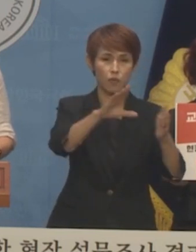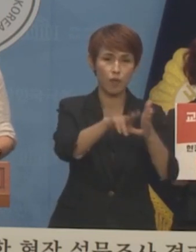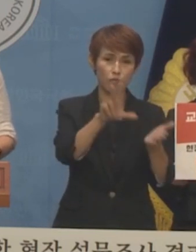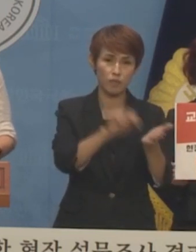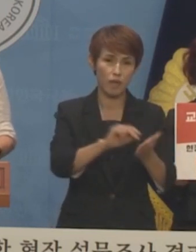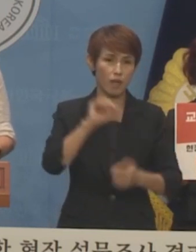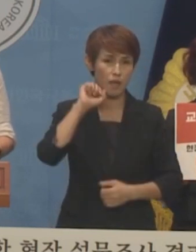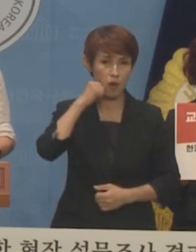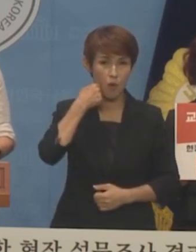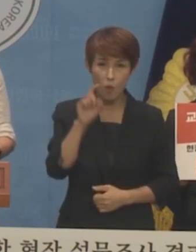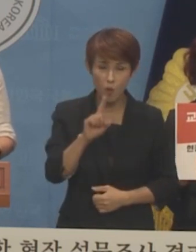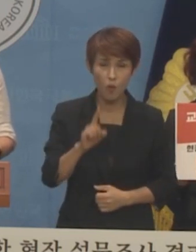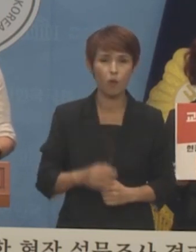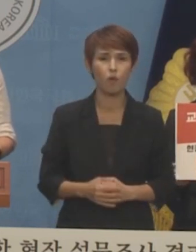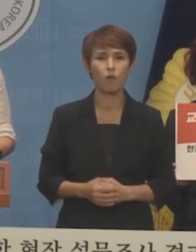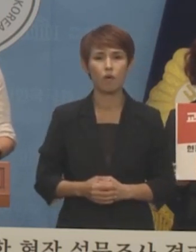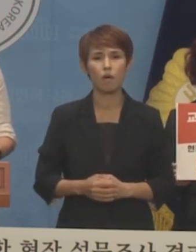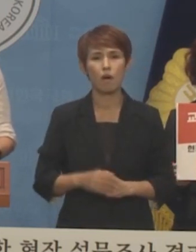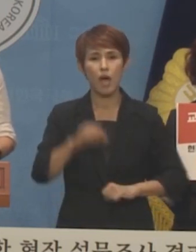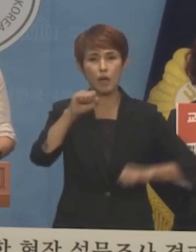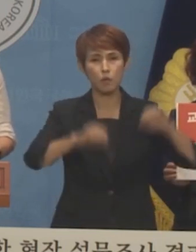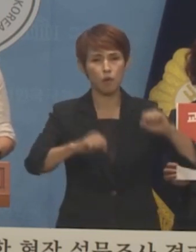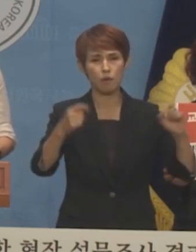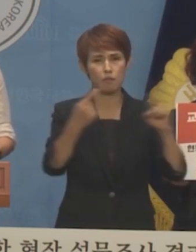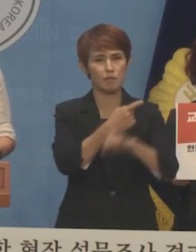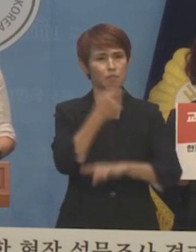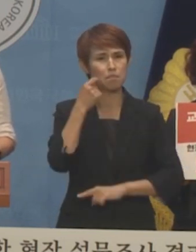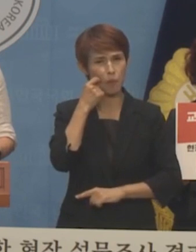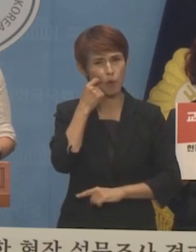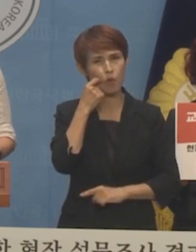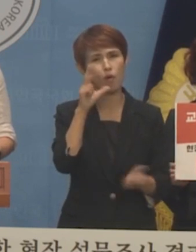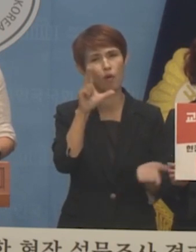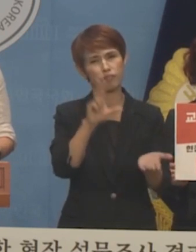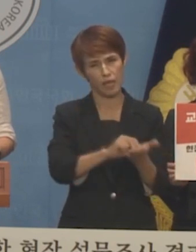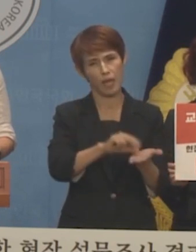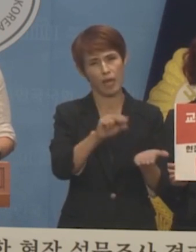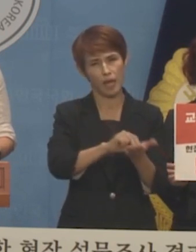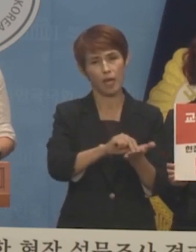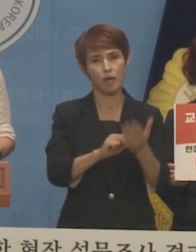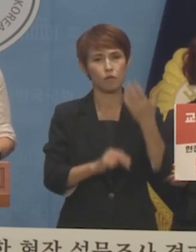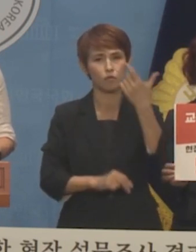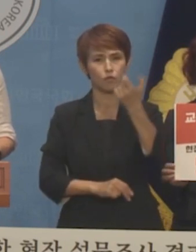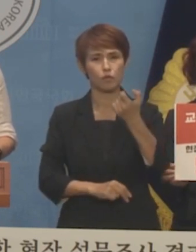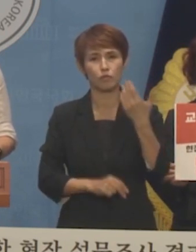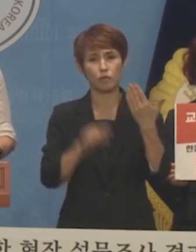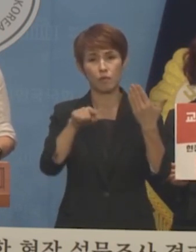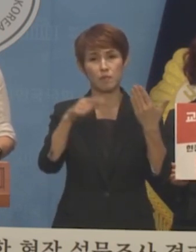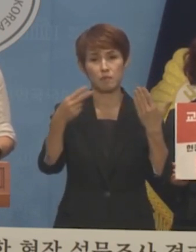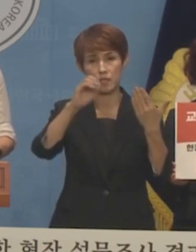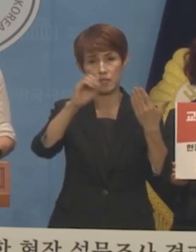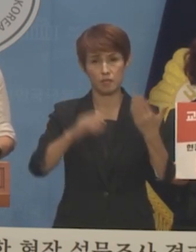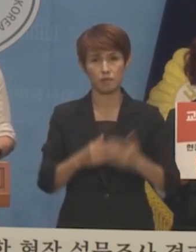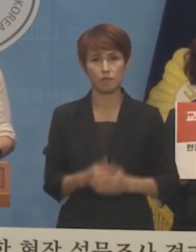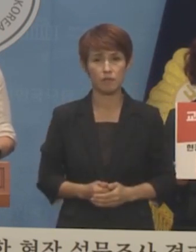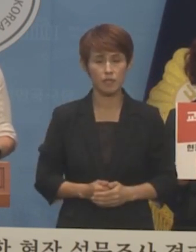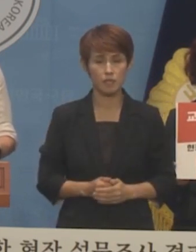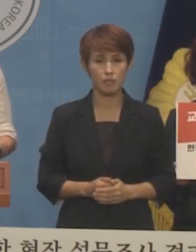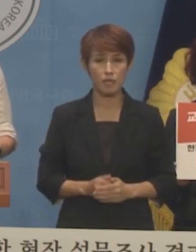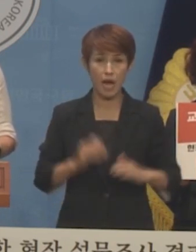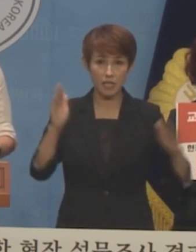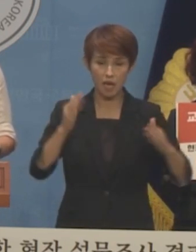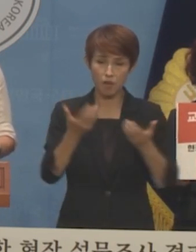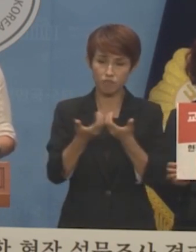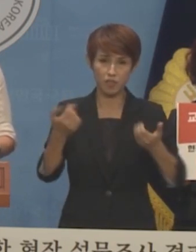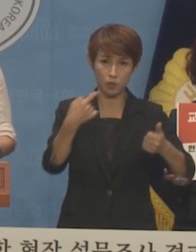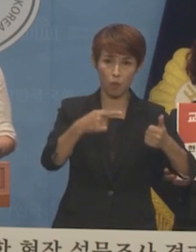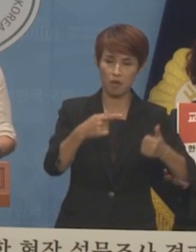어려움은 분리된 학생의 행동 개선이 없는 반복되는 문제 행동이 69.2%, 학생의 분리 지도 거부와